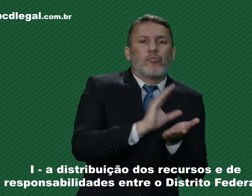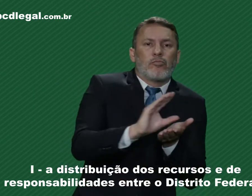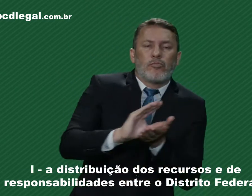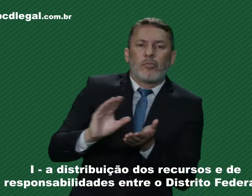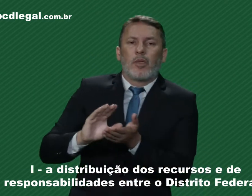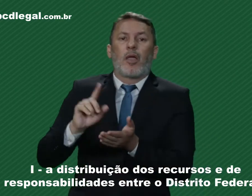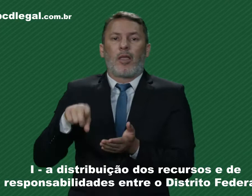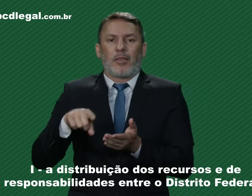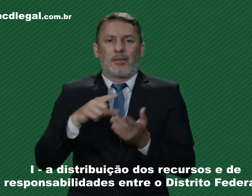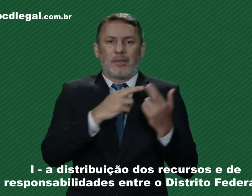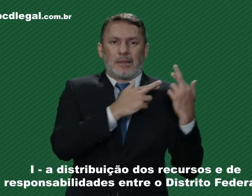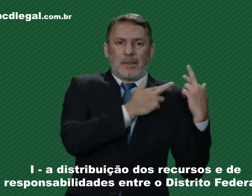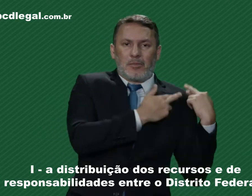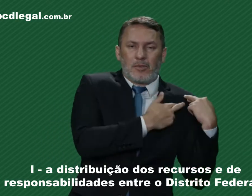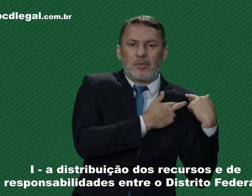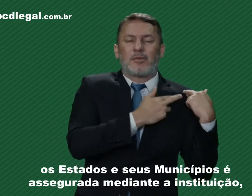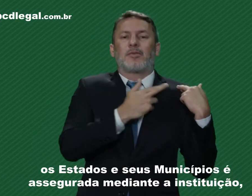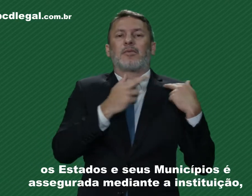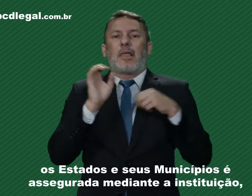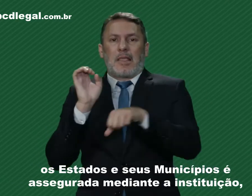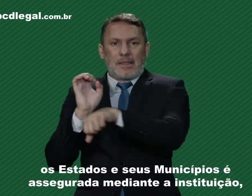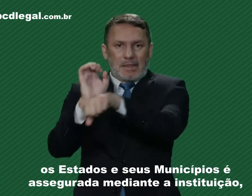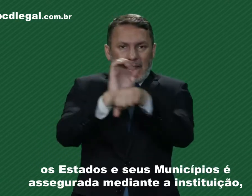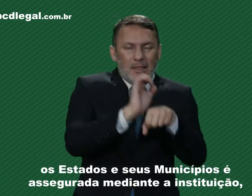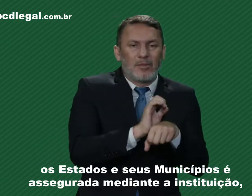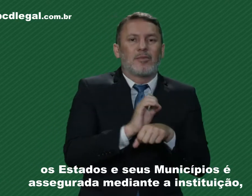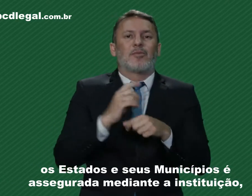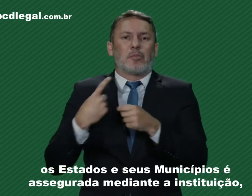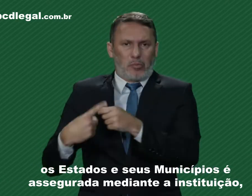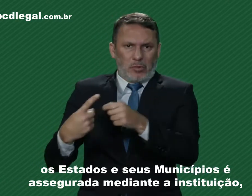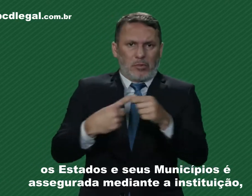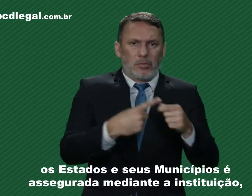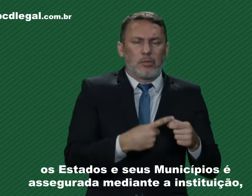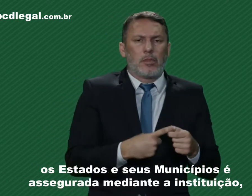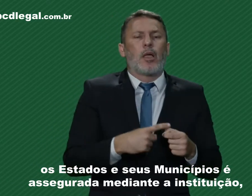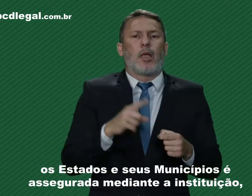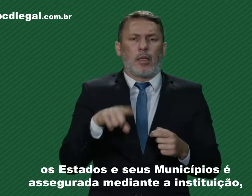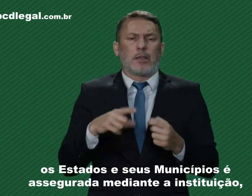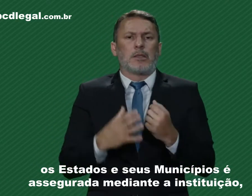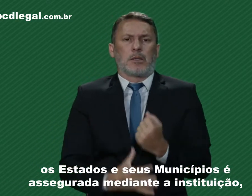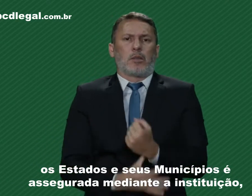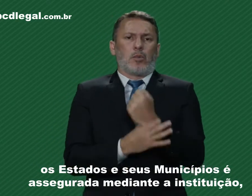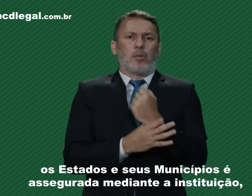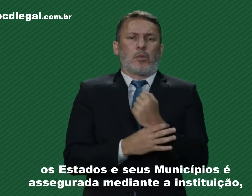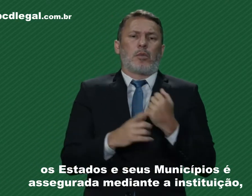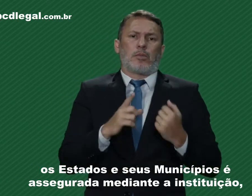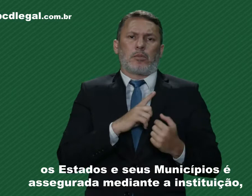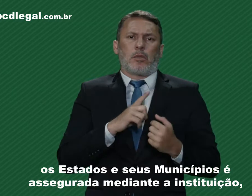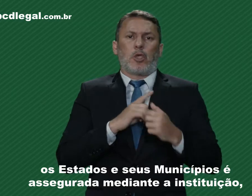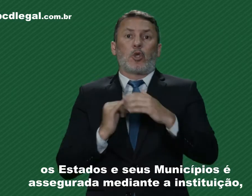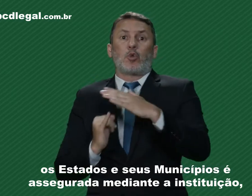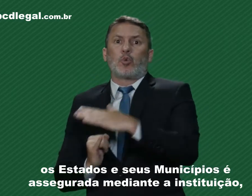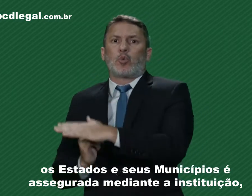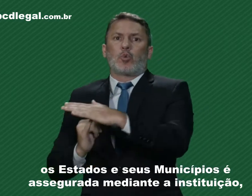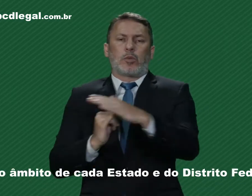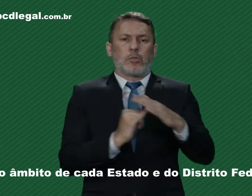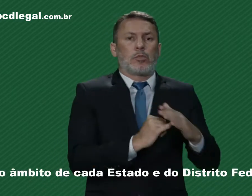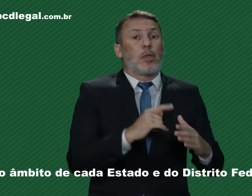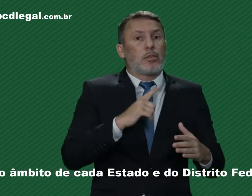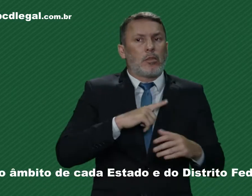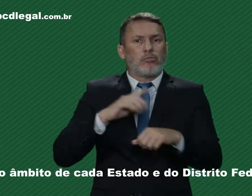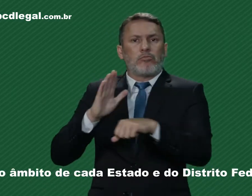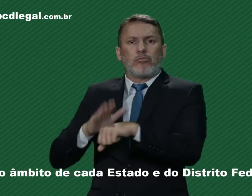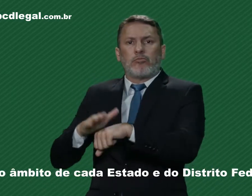de responsabilidade entre o Distrito Federal, os estados e seus municípios é assegurada mediante a instituição,